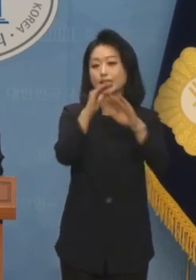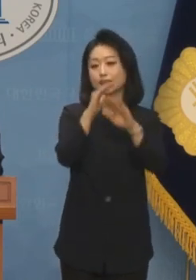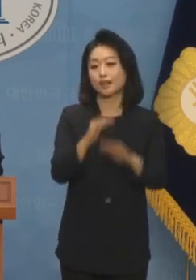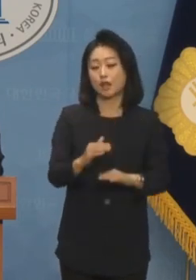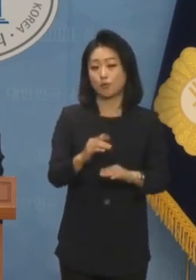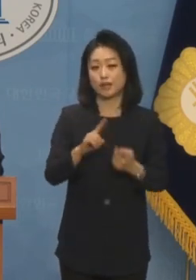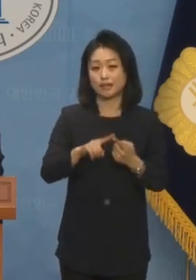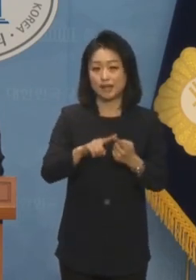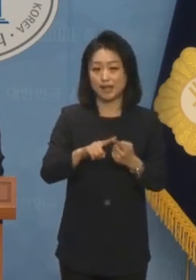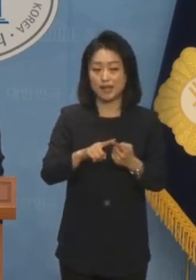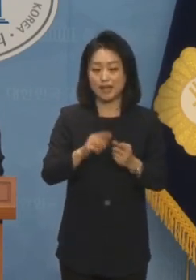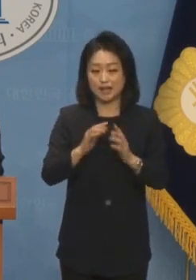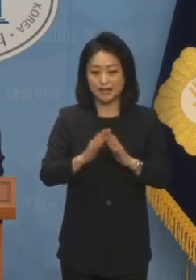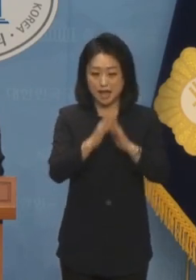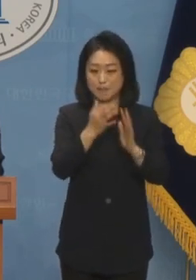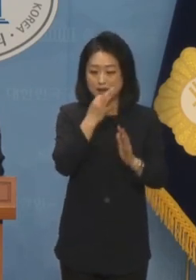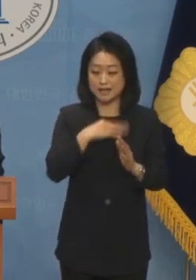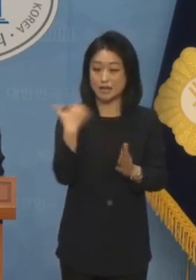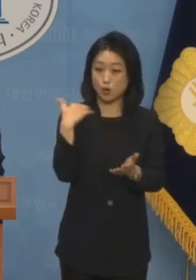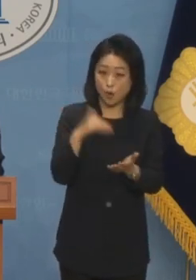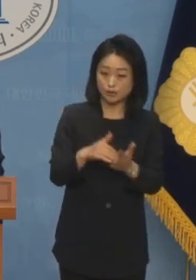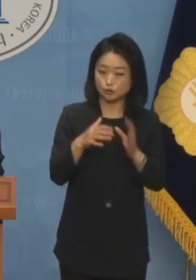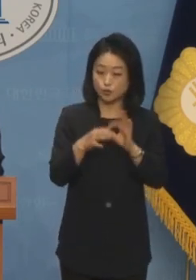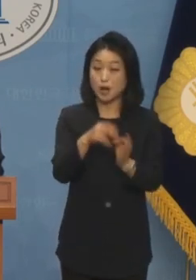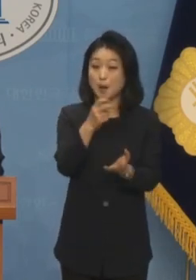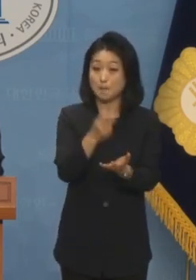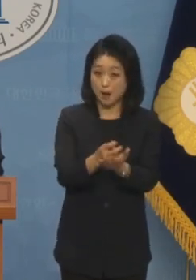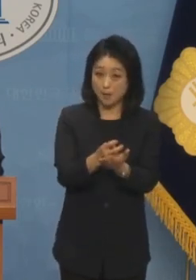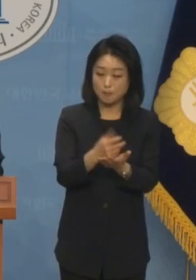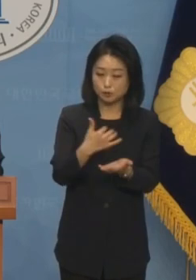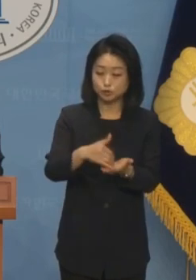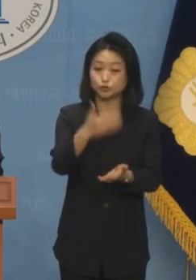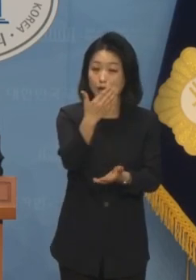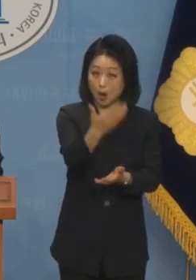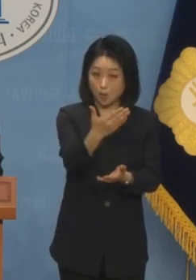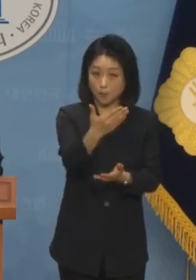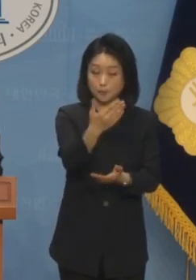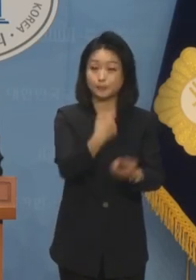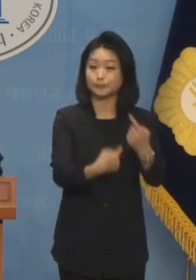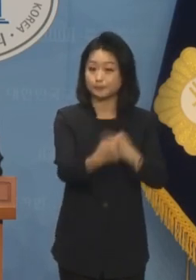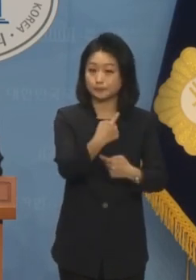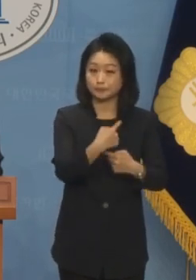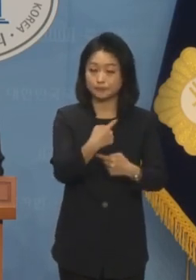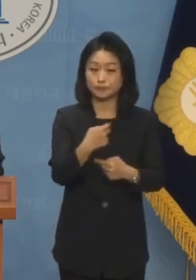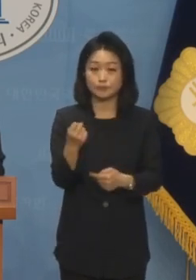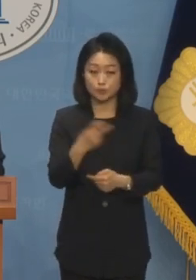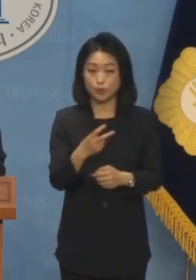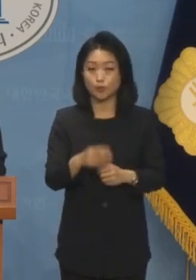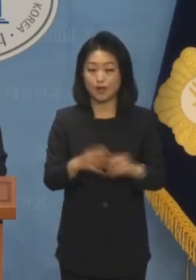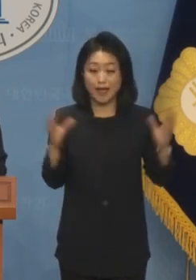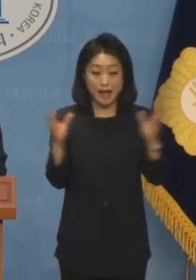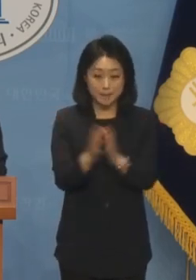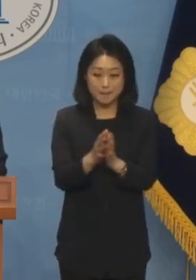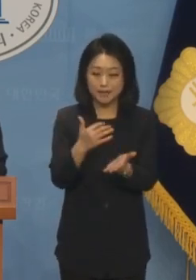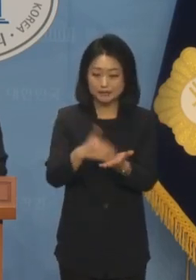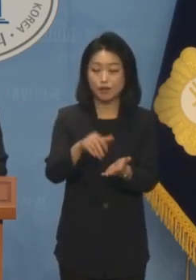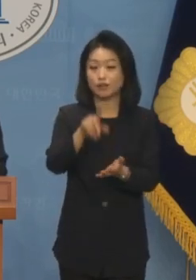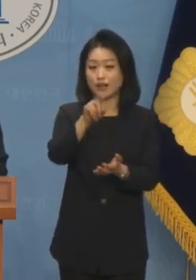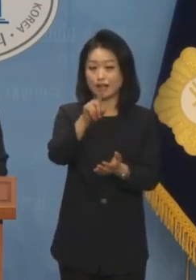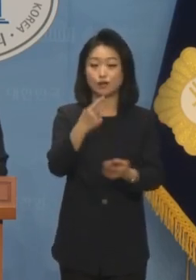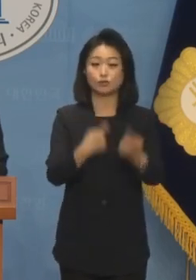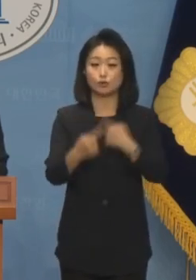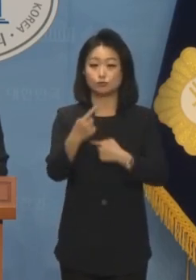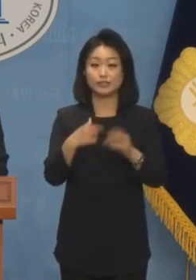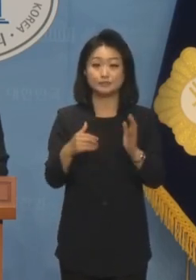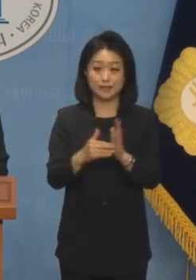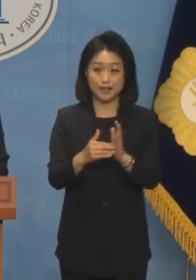개발이익 환수에 관한 법률 개정안을 포함한 법률안 9건, 결의안 1건 등 총 11건이